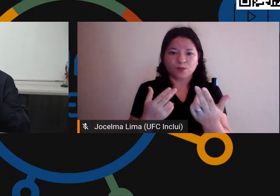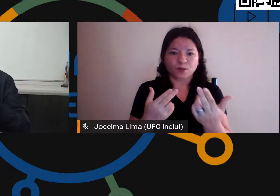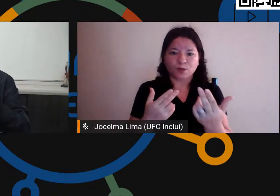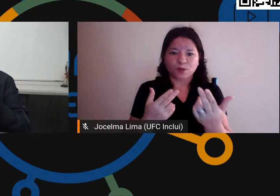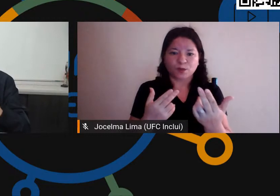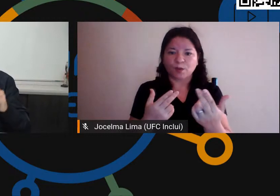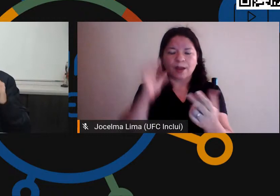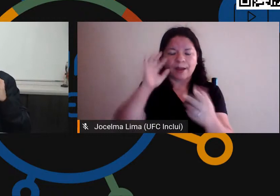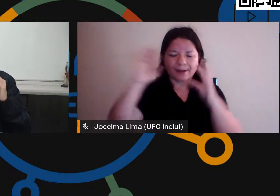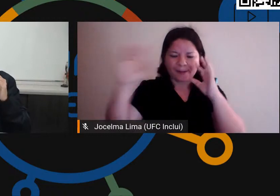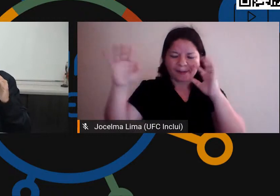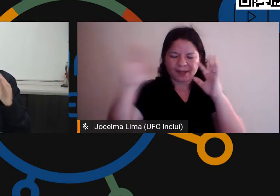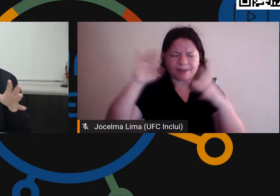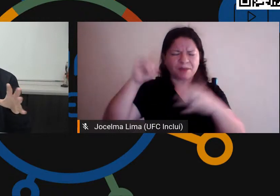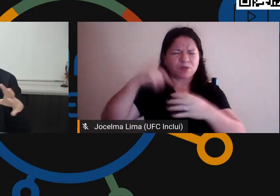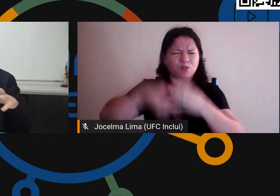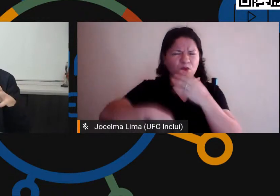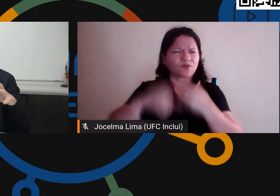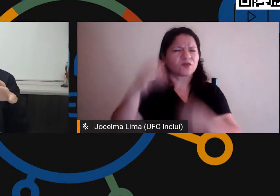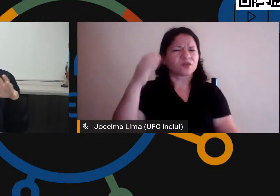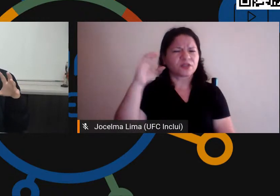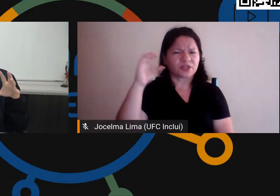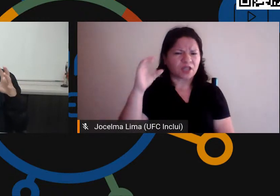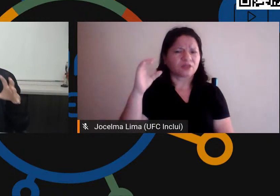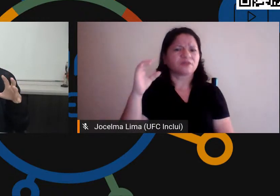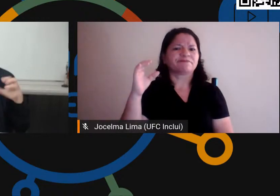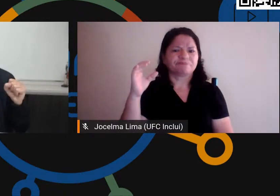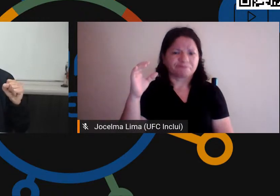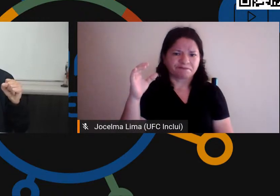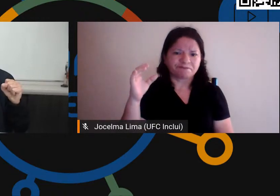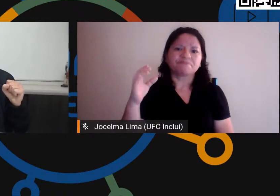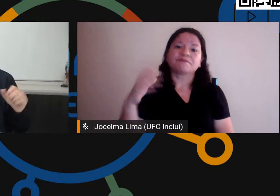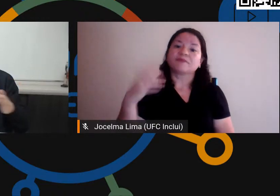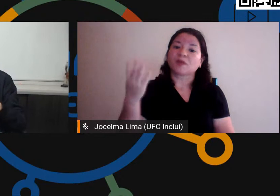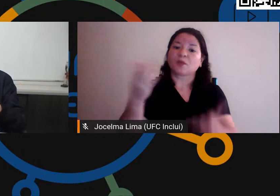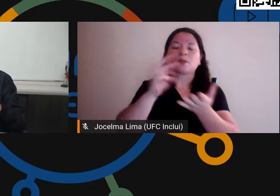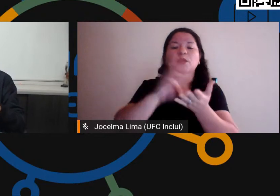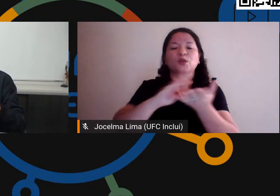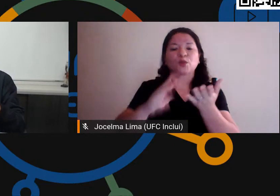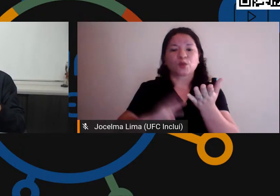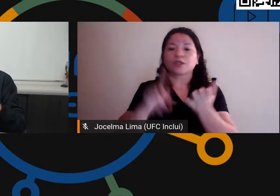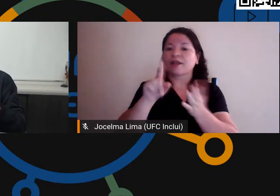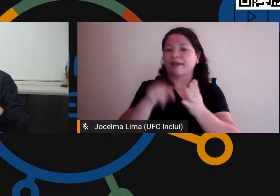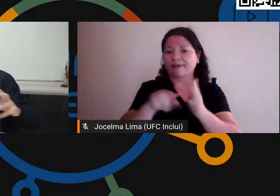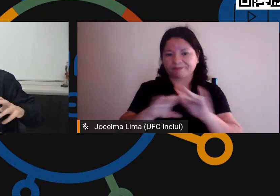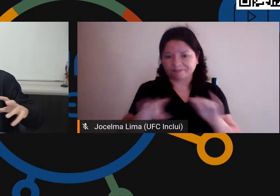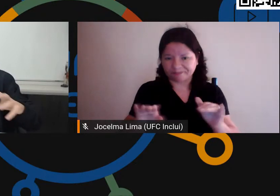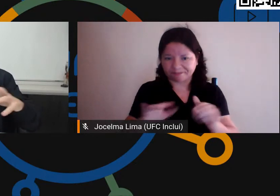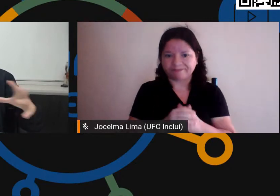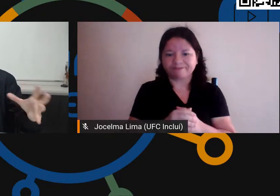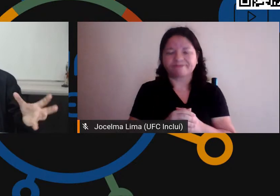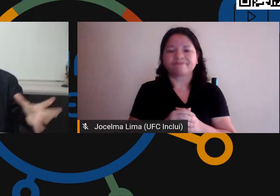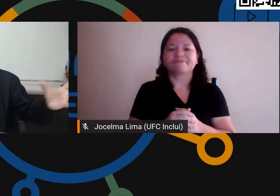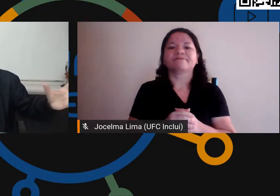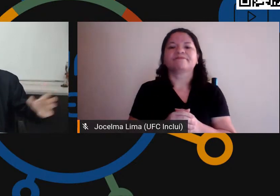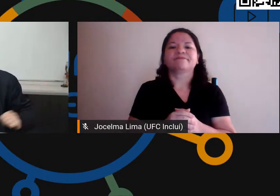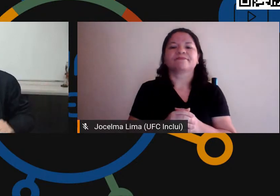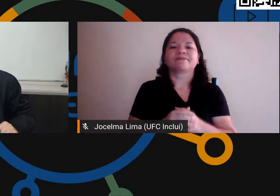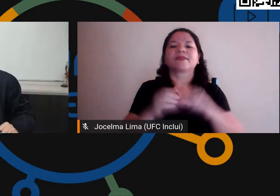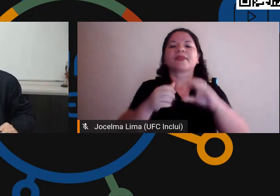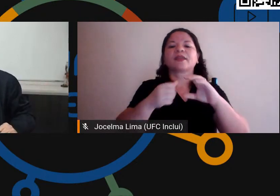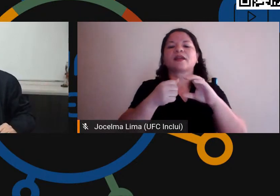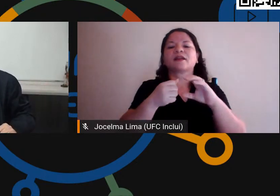profundo. Então, metodologia é isso. Né? Por exemplo, eu vou caracterizar o sujeito